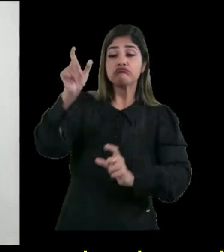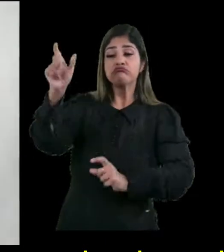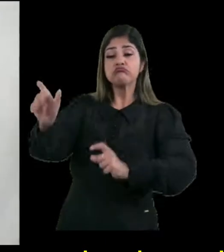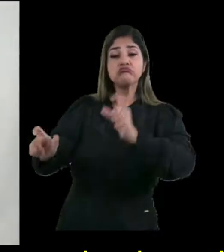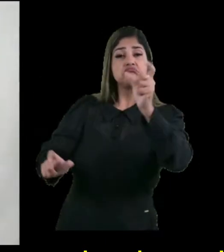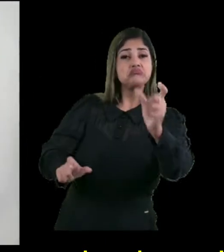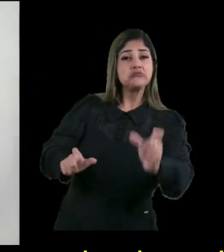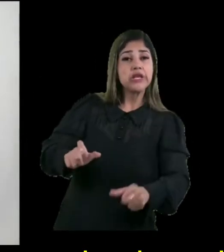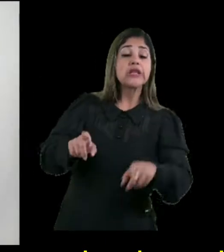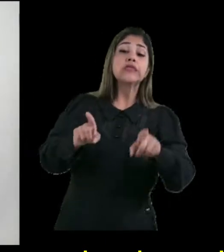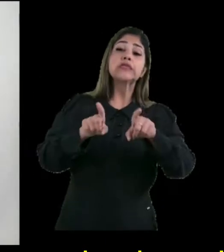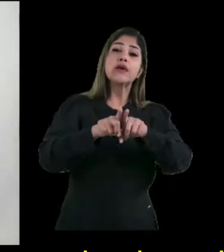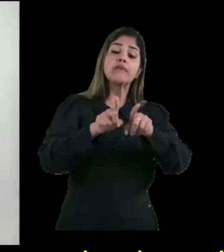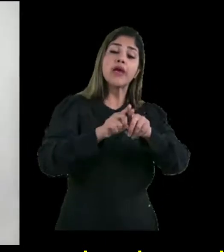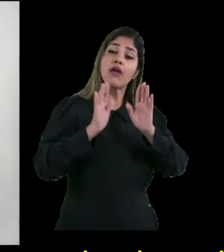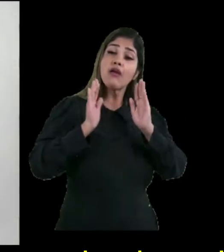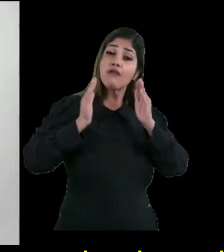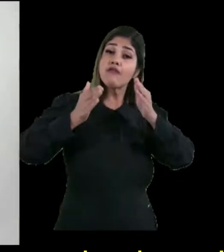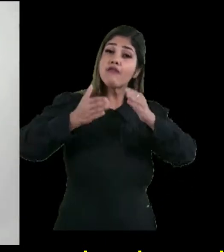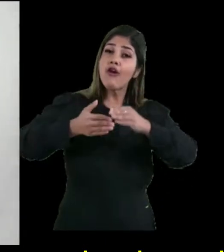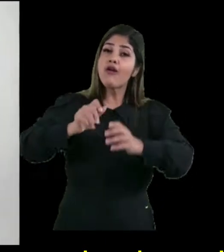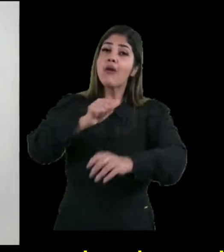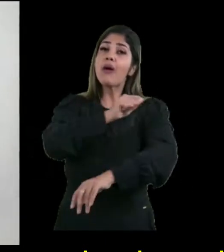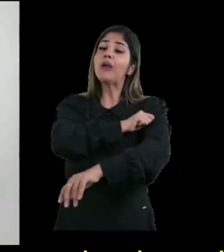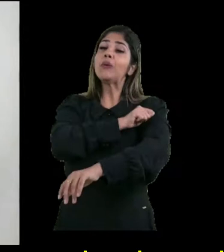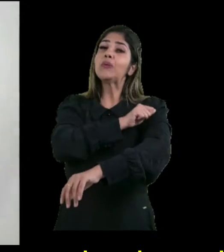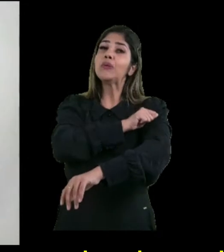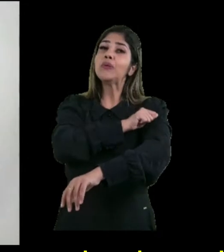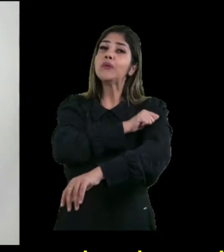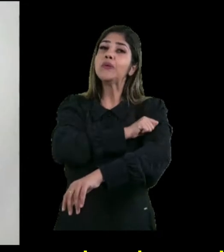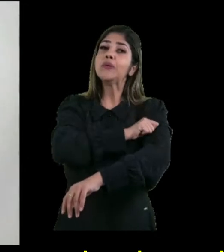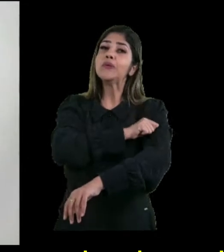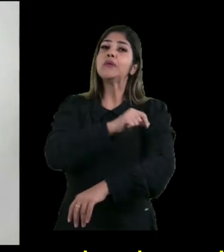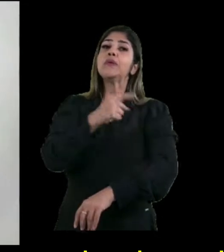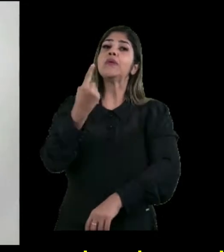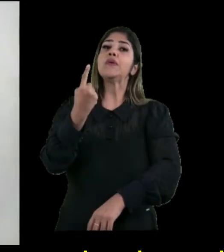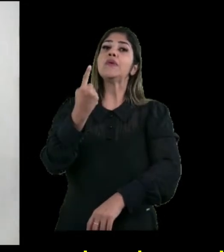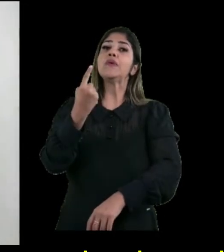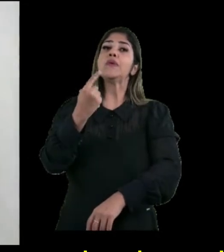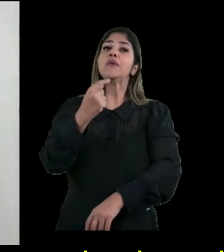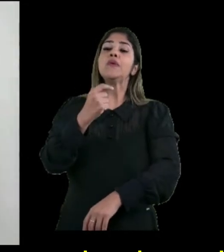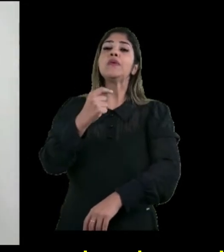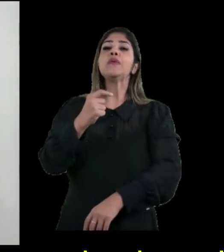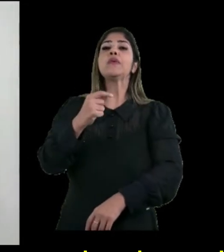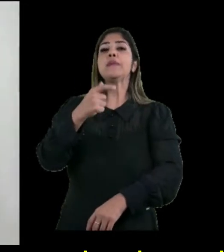personagens, e damos enfoque ao aluno da pesquisa, um estudante